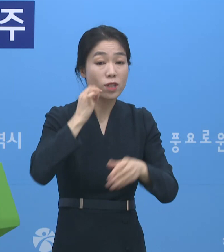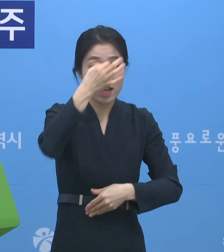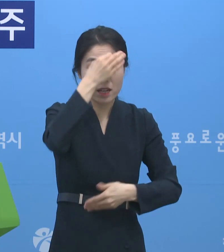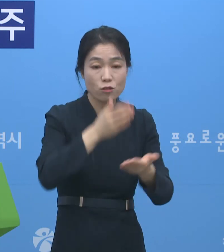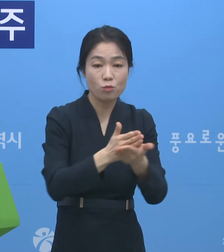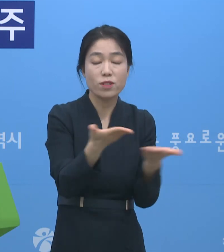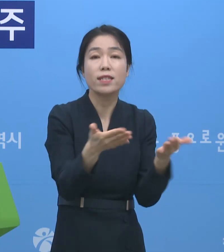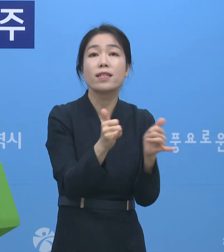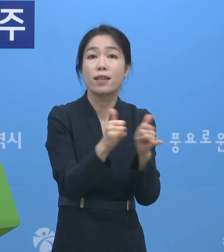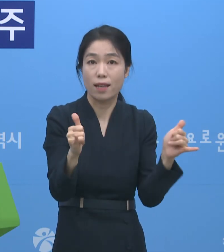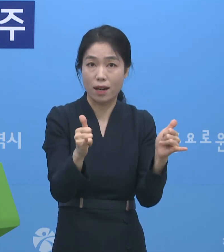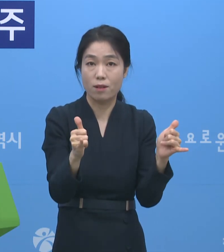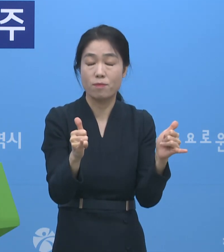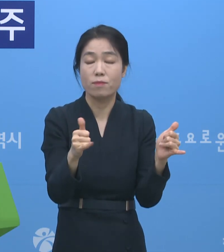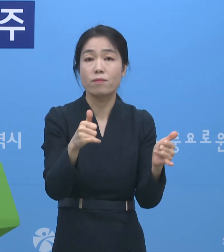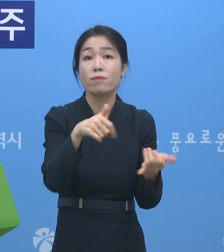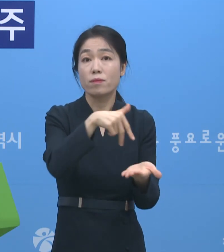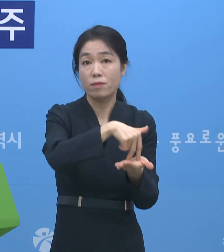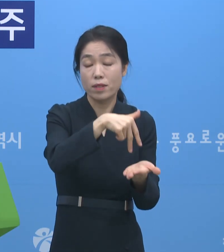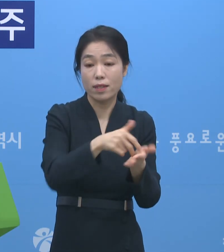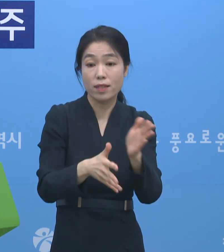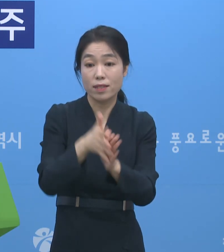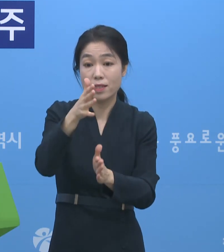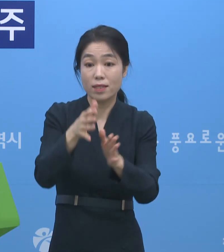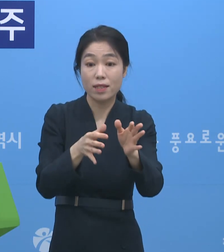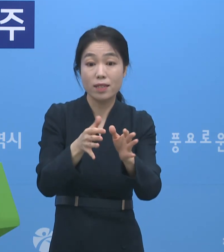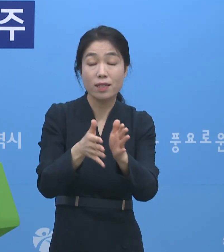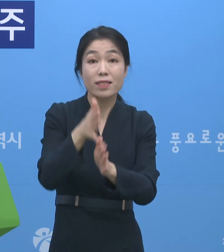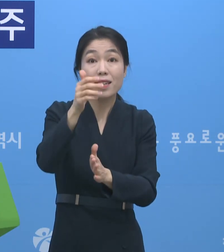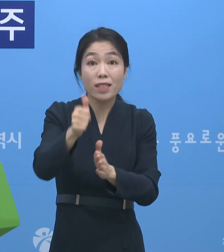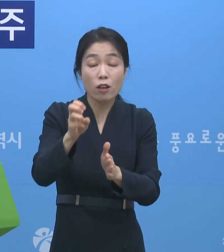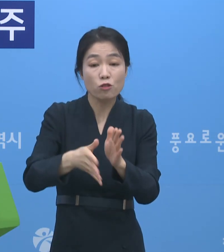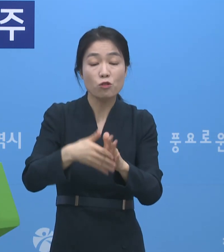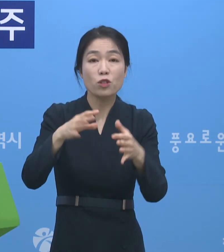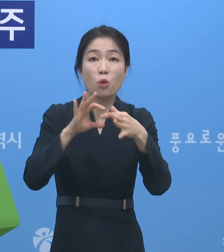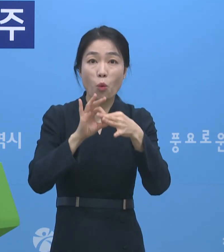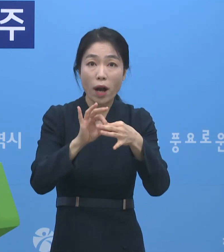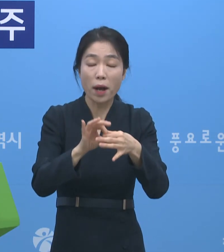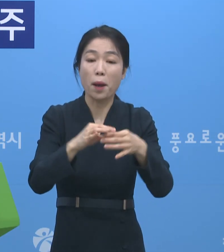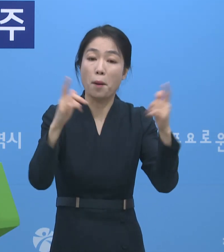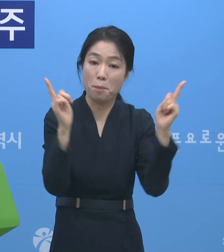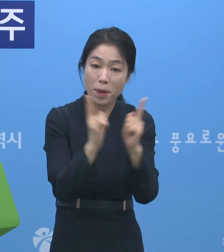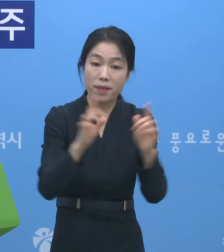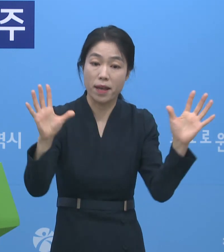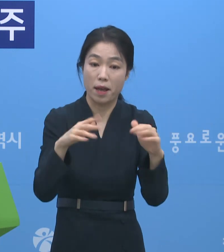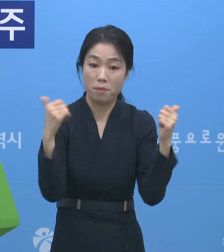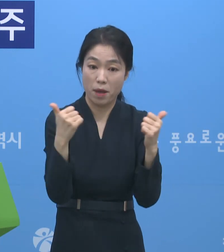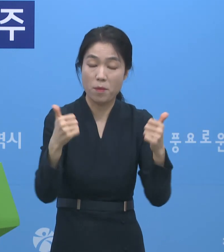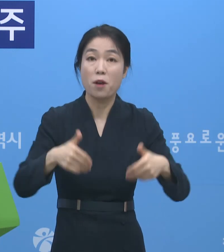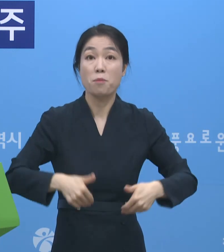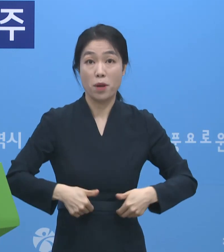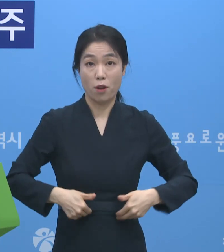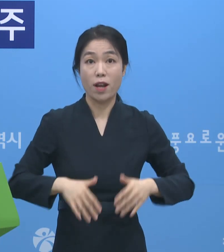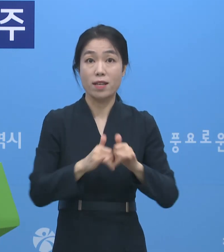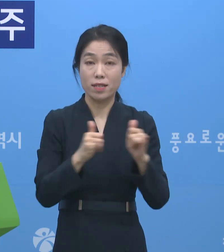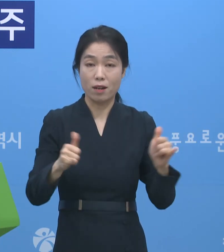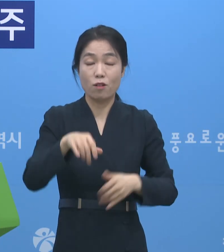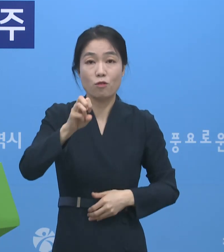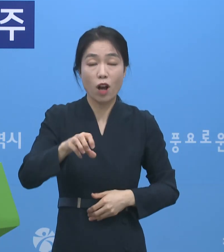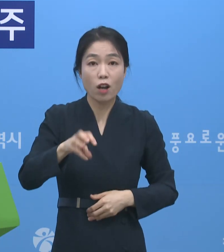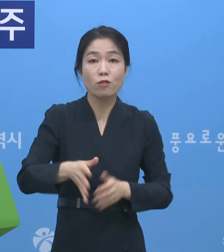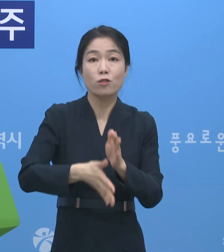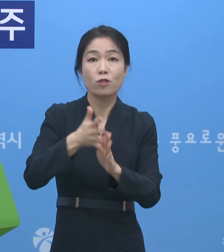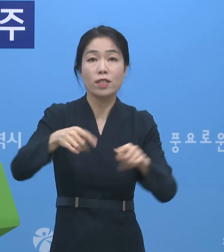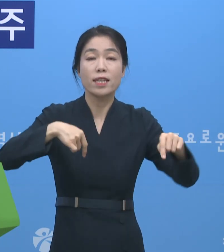분야에 종사하신 분들로서 시장 등 강주시와의 만남이나 간담회가 필요하신 분들은